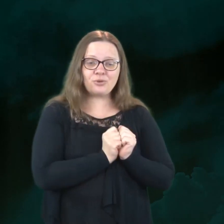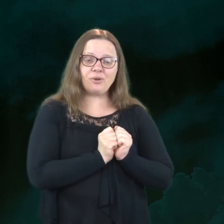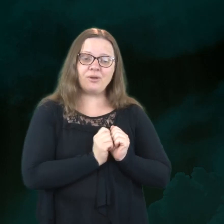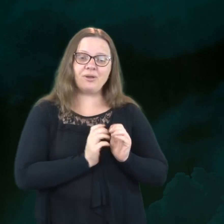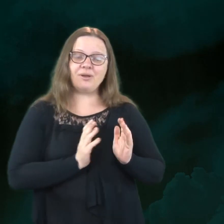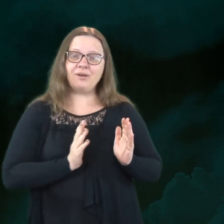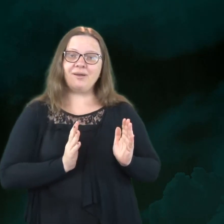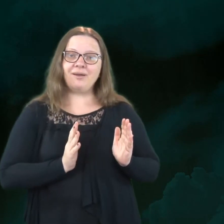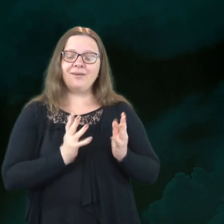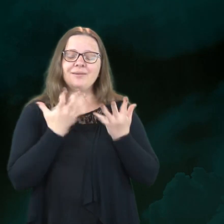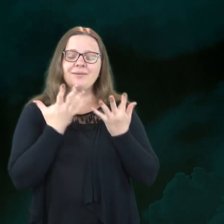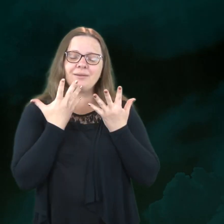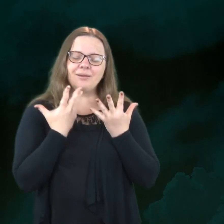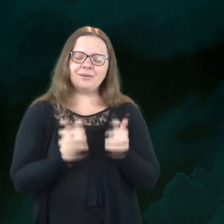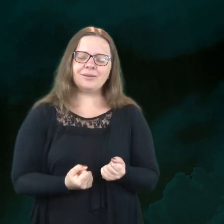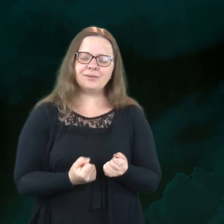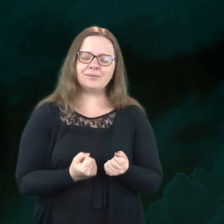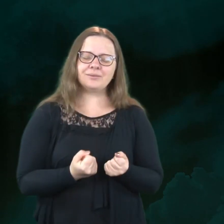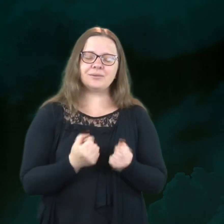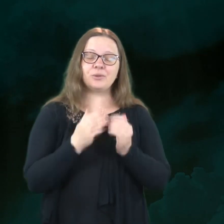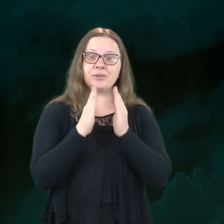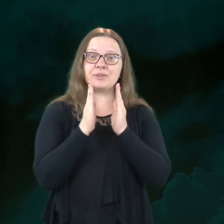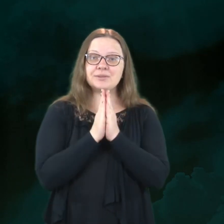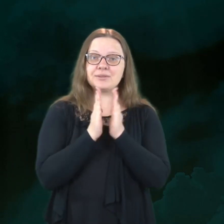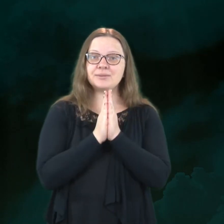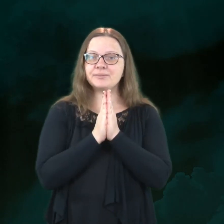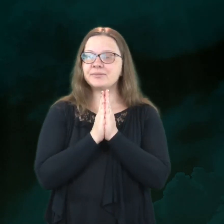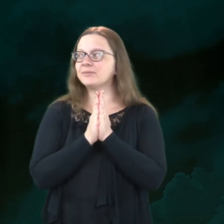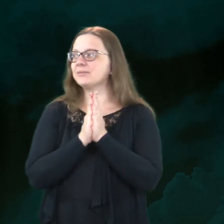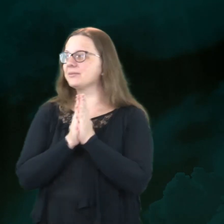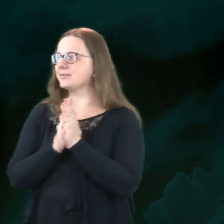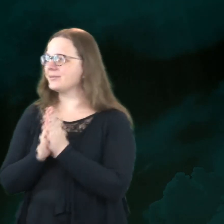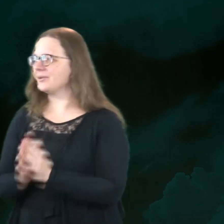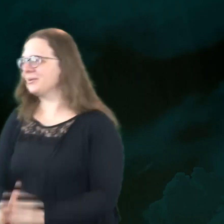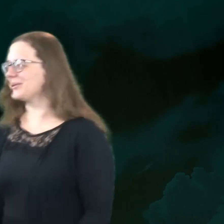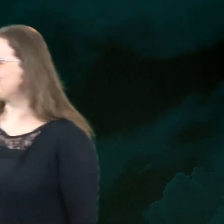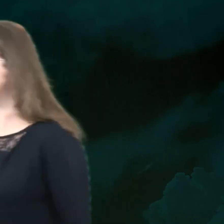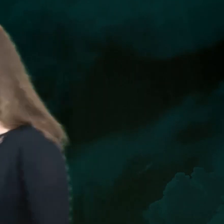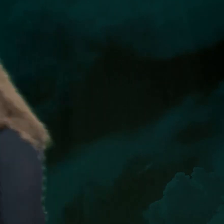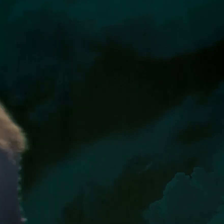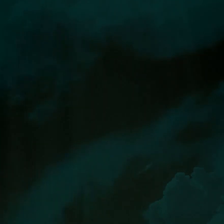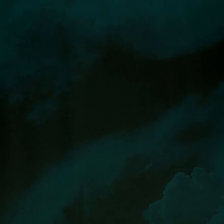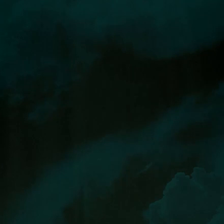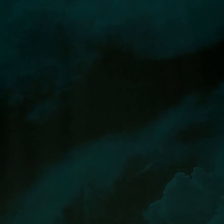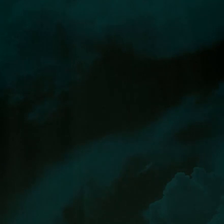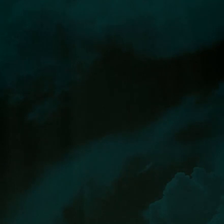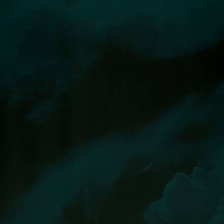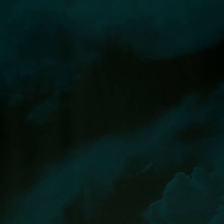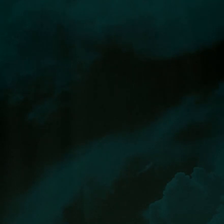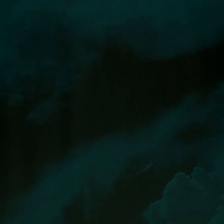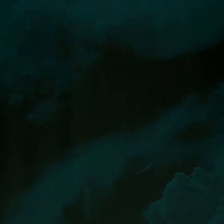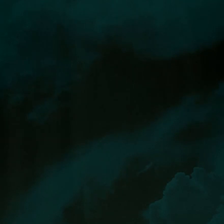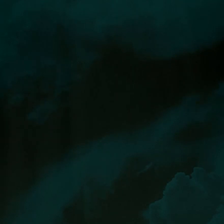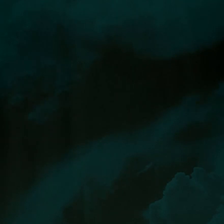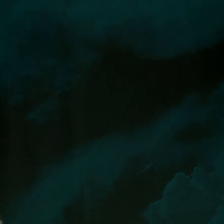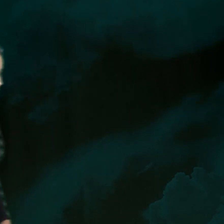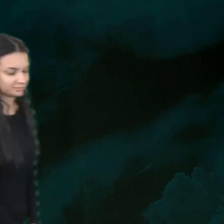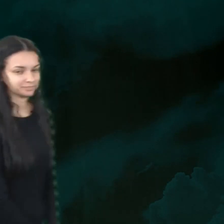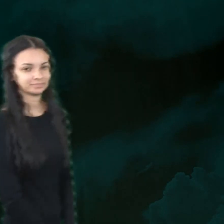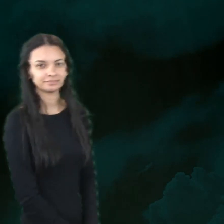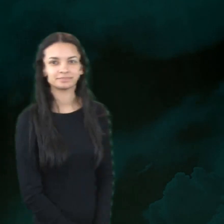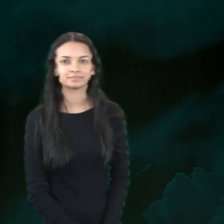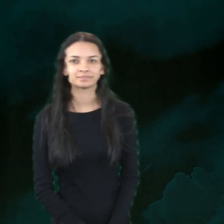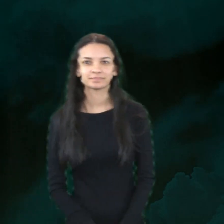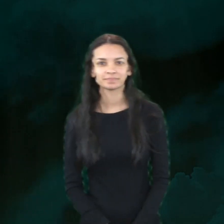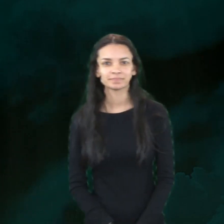uma oração. Os compositores têm me escrito da seguinte forma: Pedro, é visível a mudança de semblante